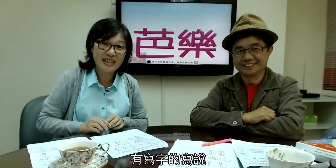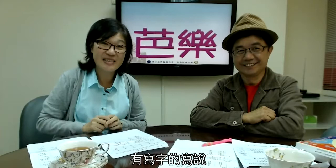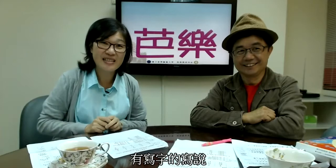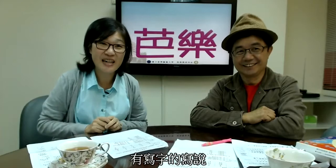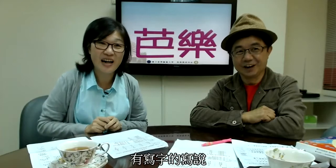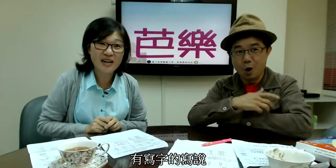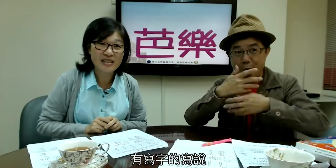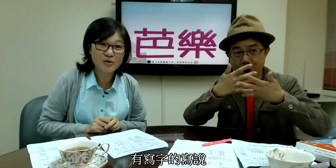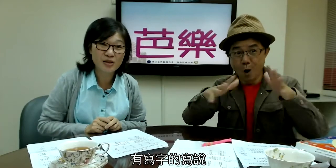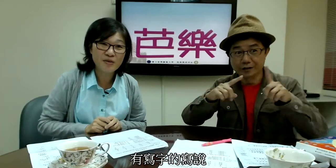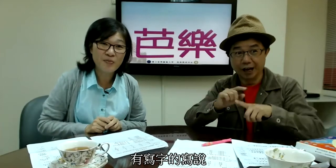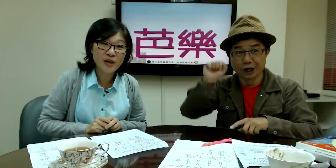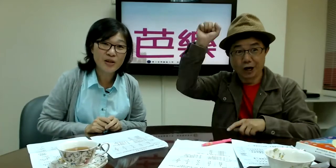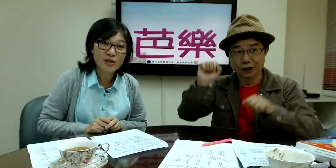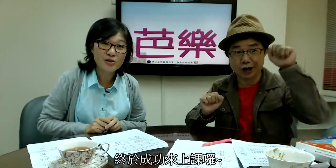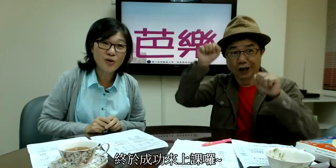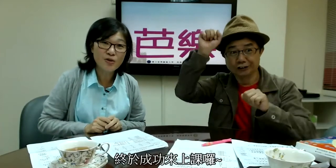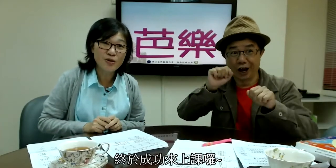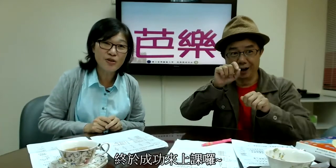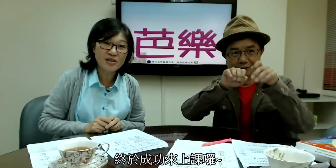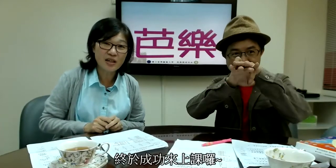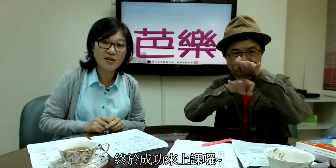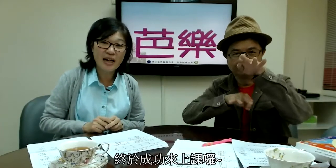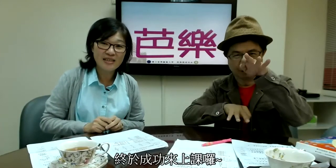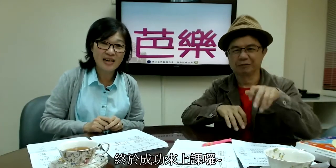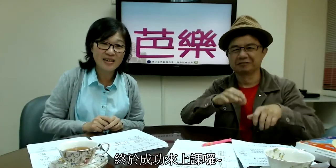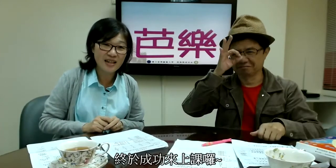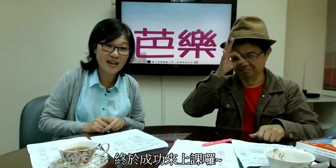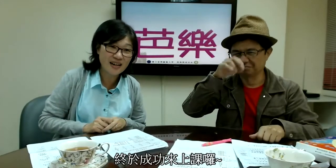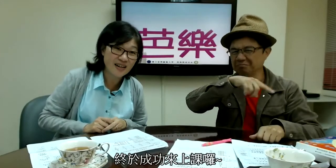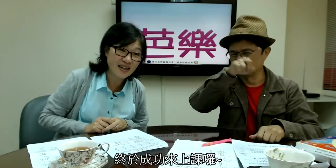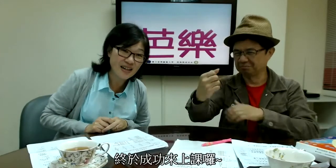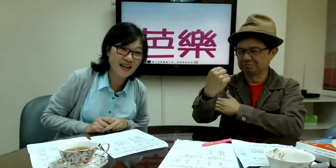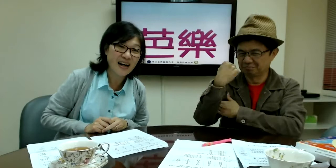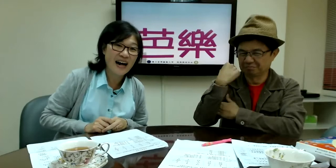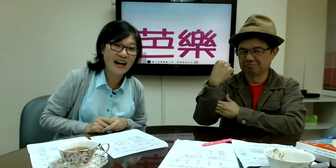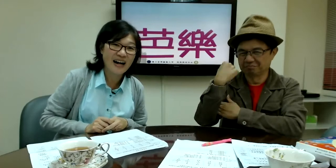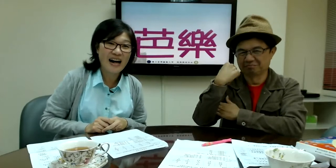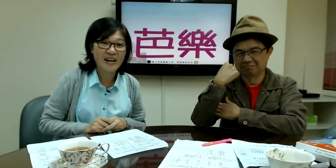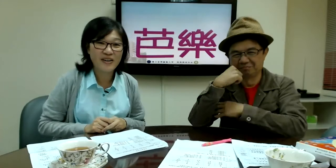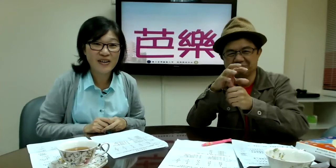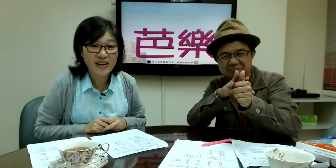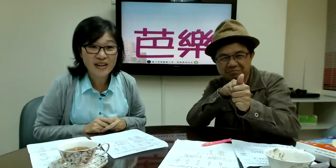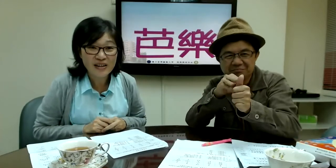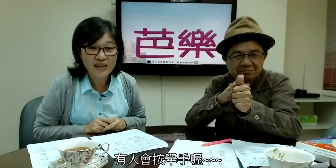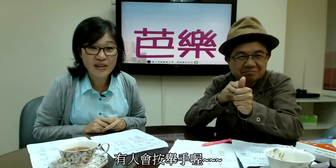字的哈、哦，写说终于成功来上课了，还有人